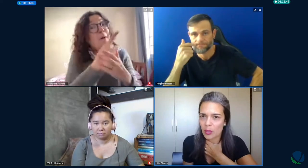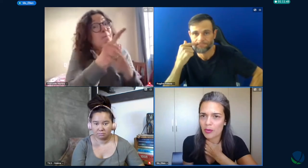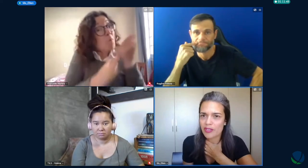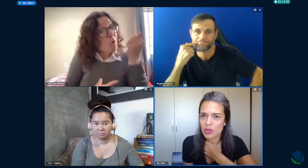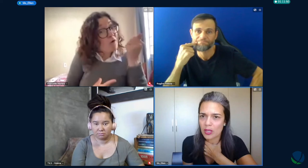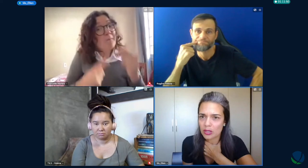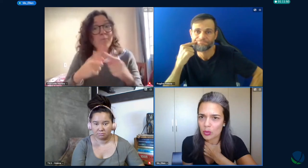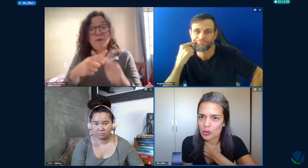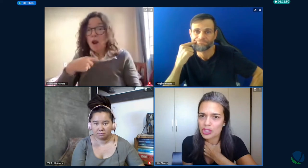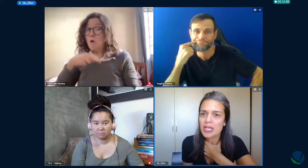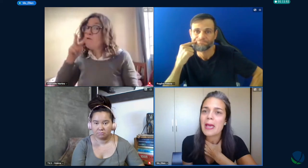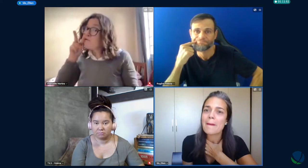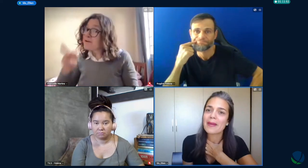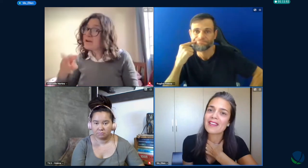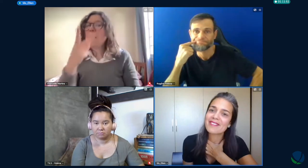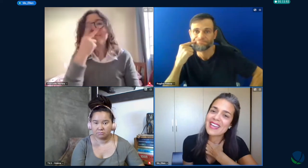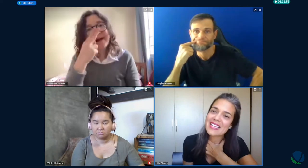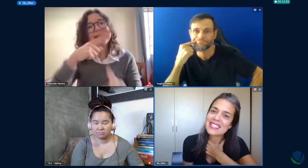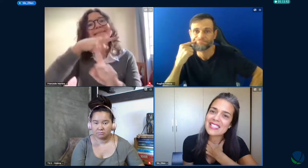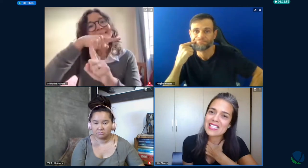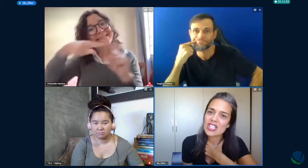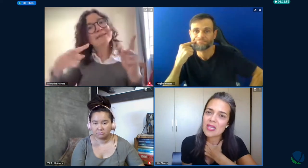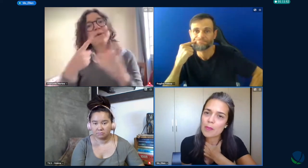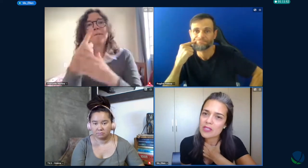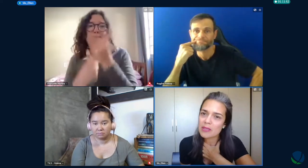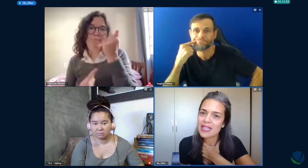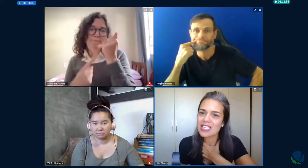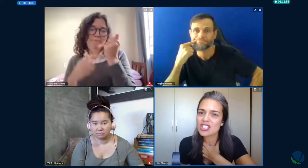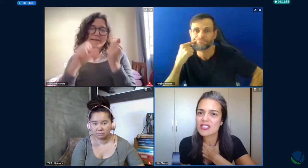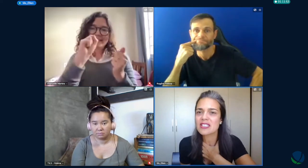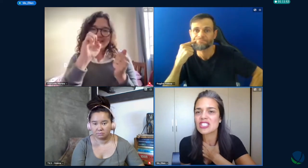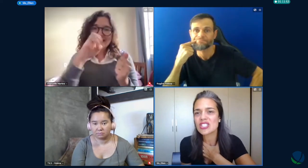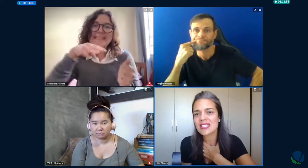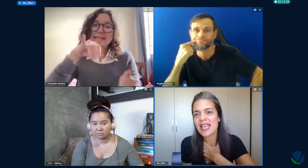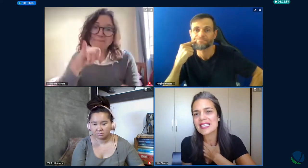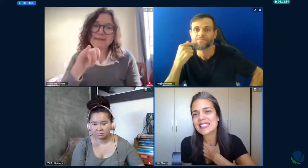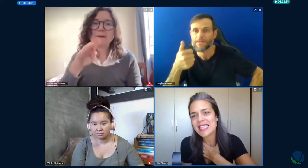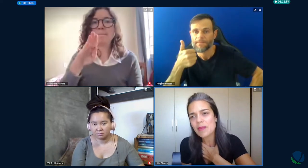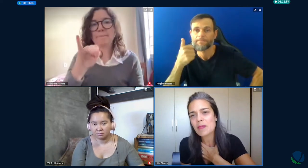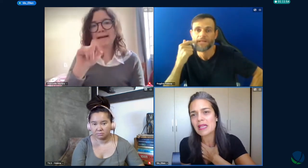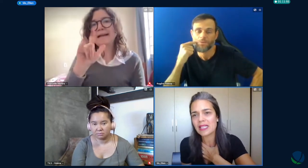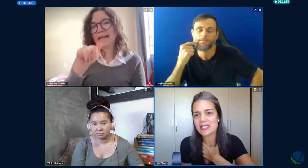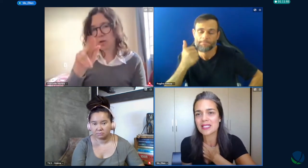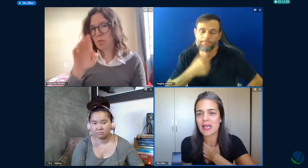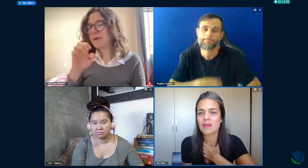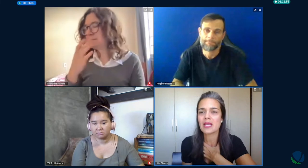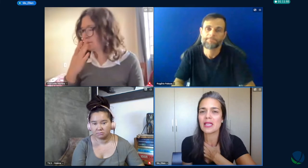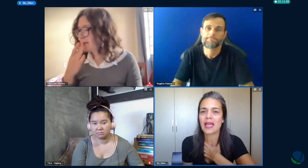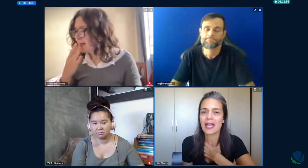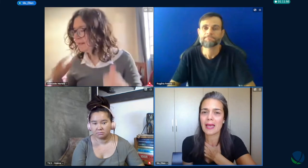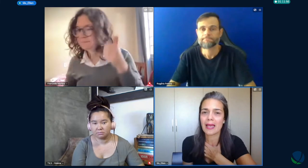sua orientadora, professora Tuxi, para ver se existe essa possibilidade de ser